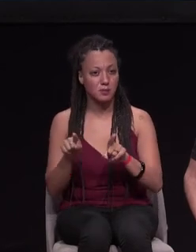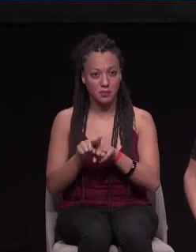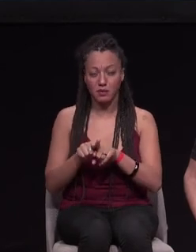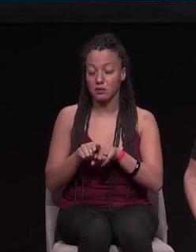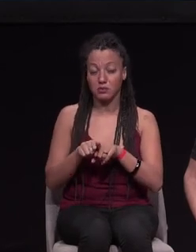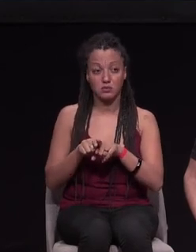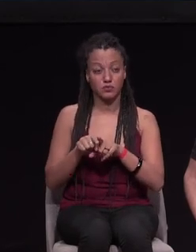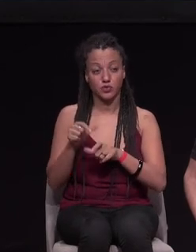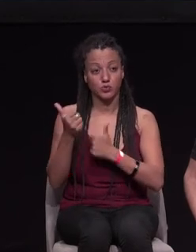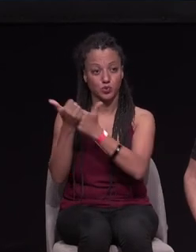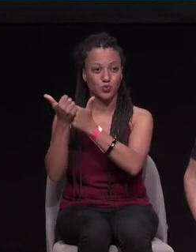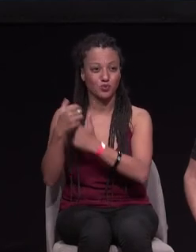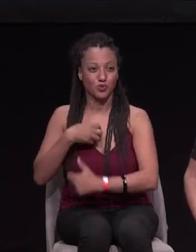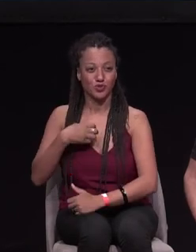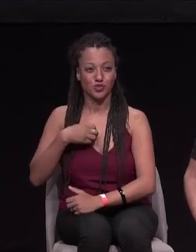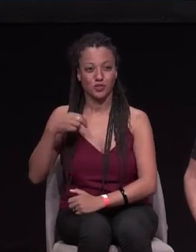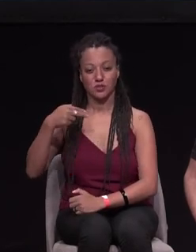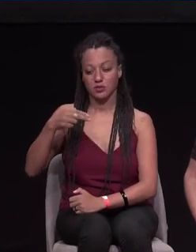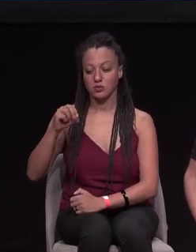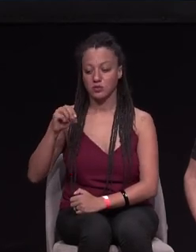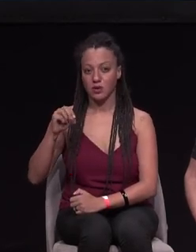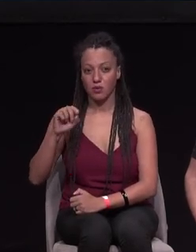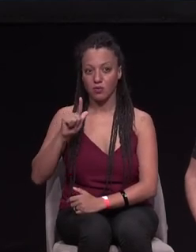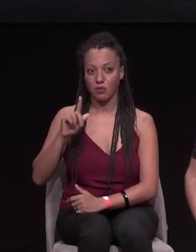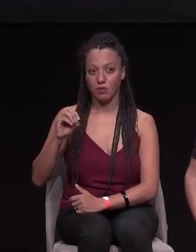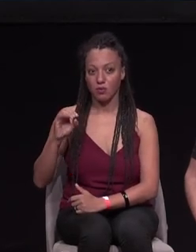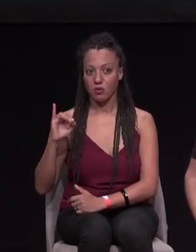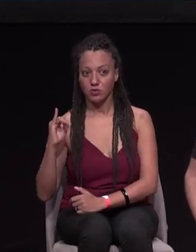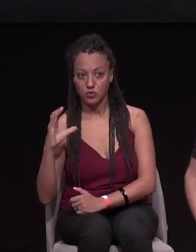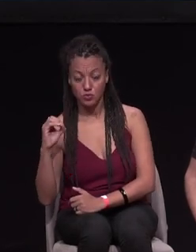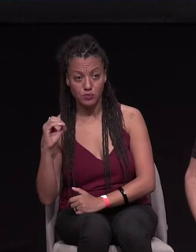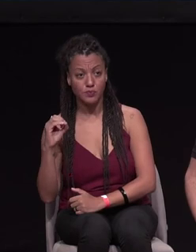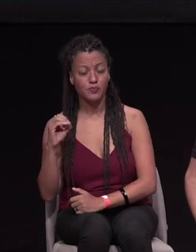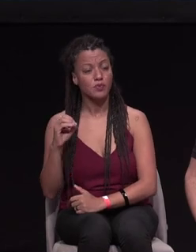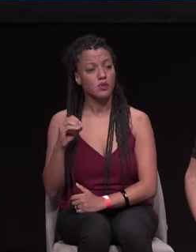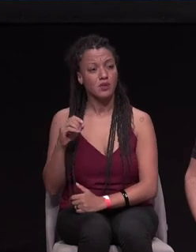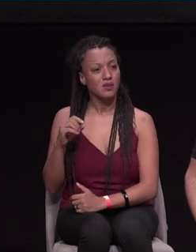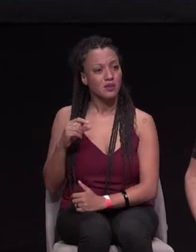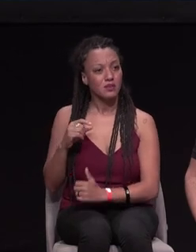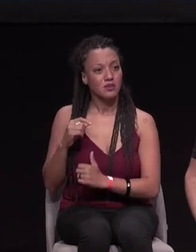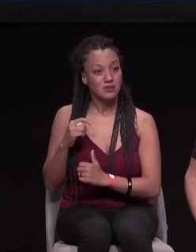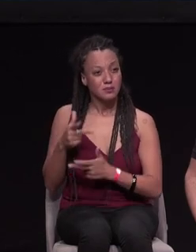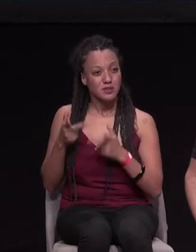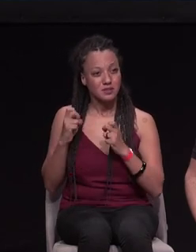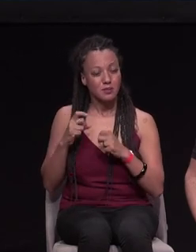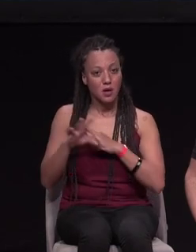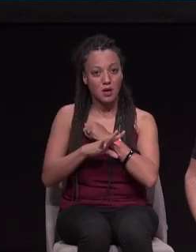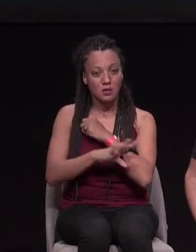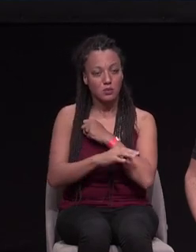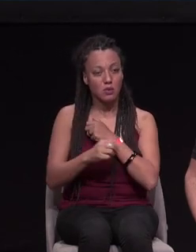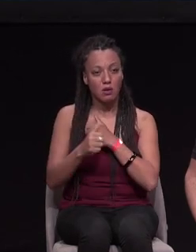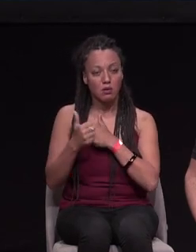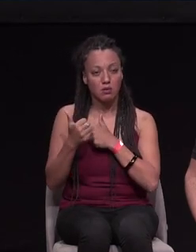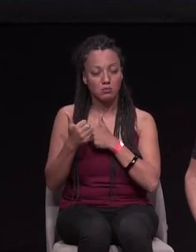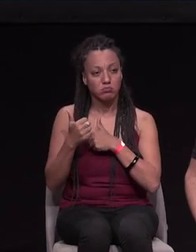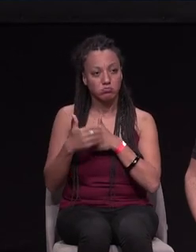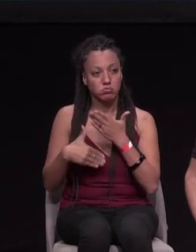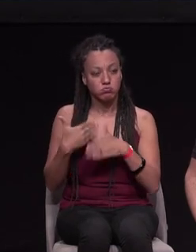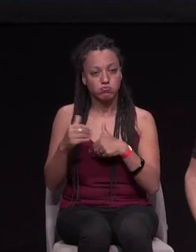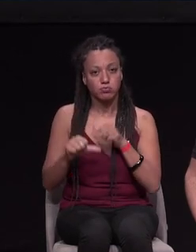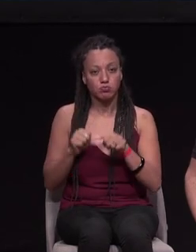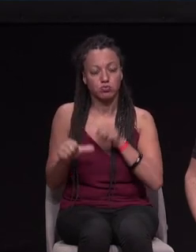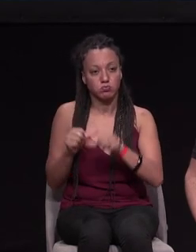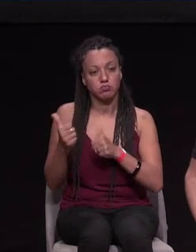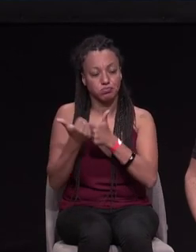seja é uma outra visão né ele vai ser pra você é um pouco menos essa é a realidade é um pouco menos visível